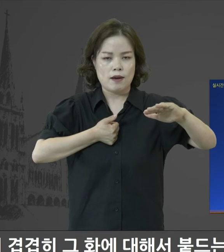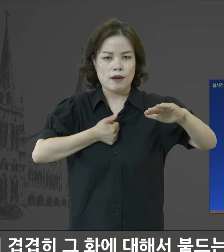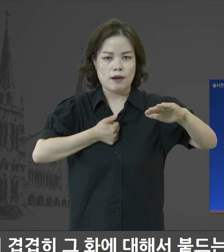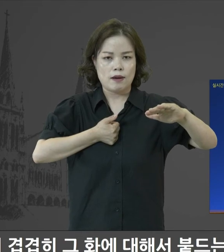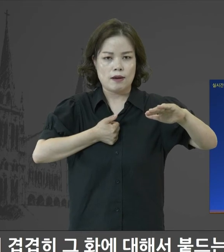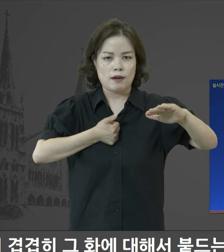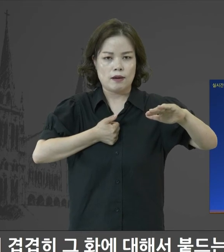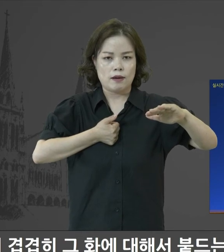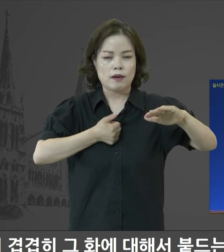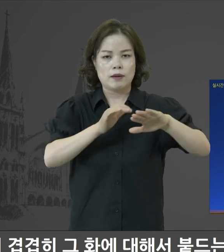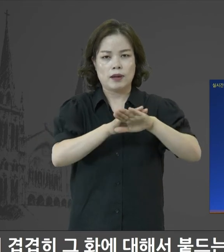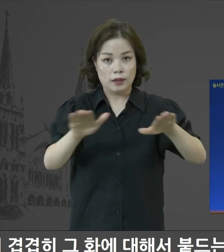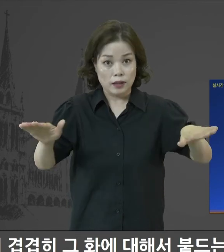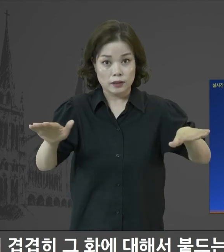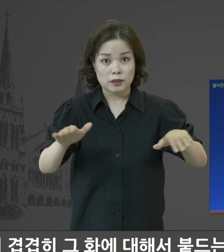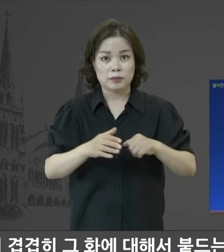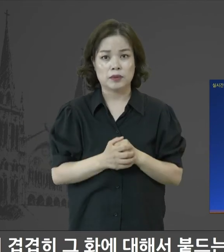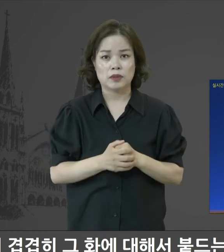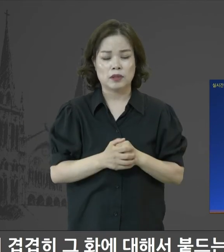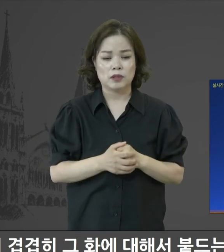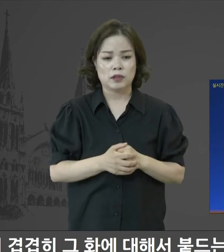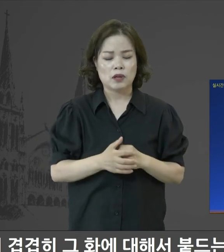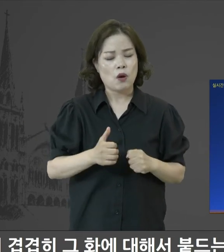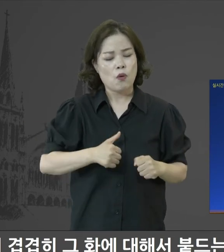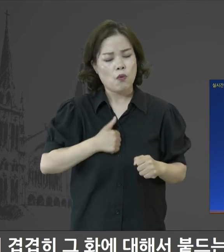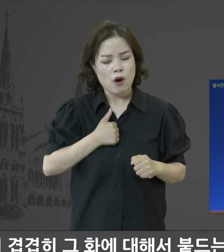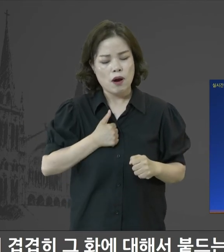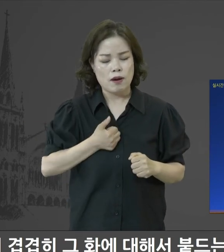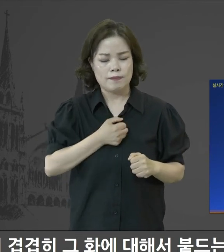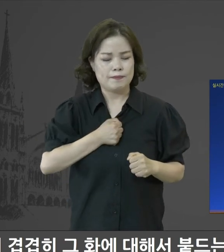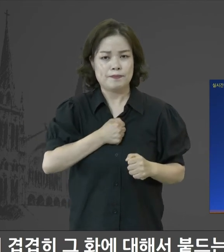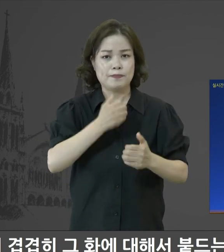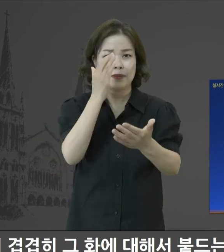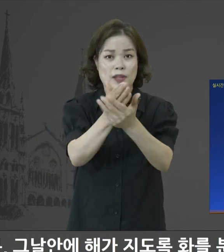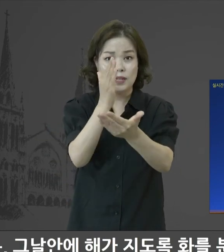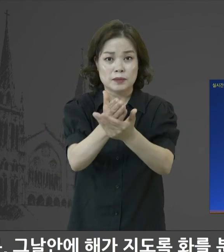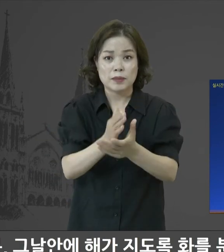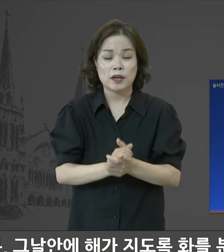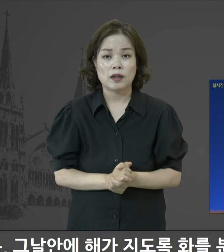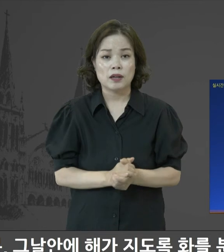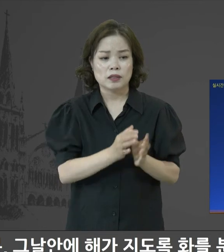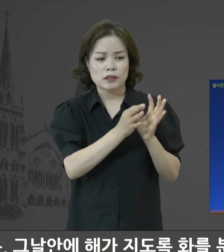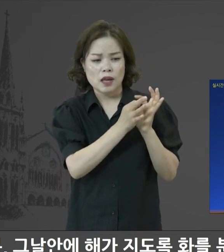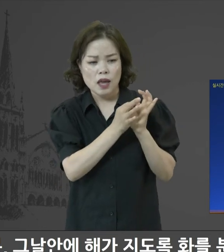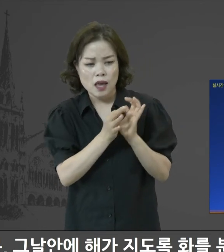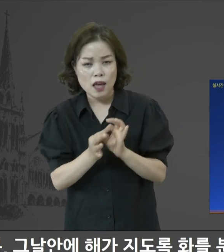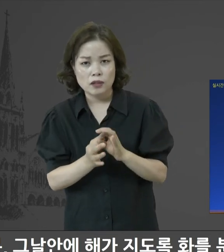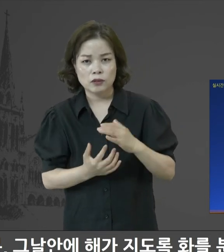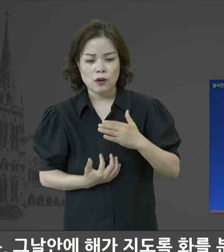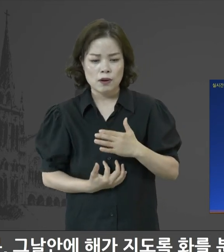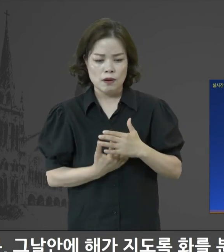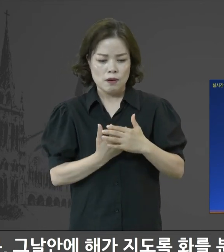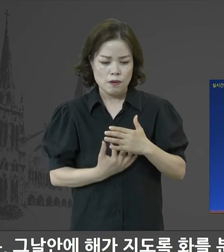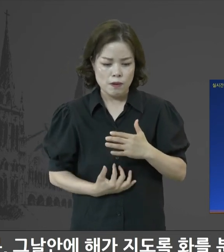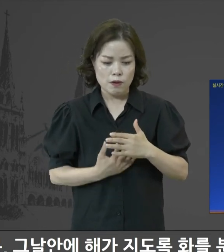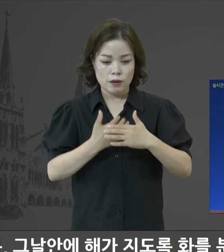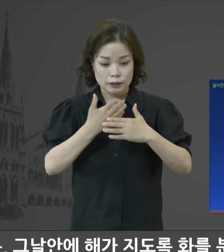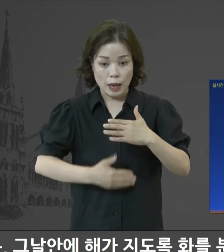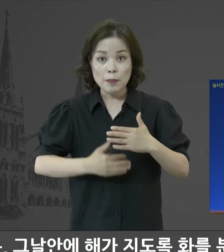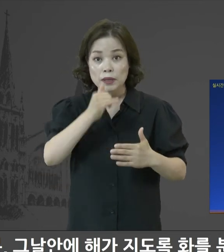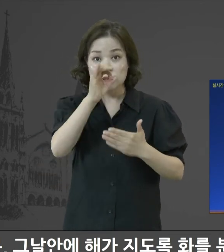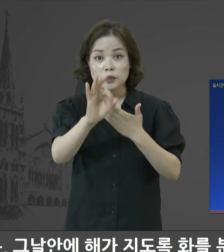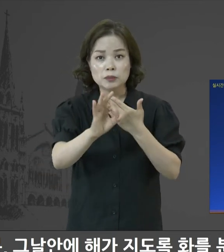분을 품지 말라고 했을 때, 그 분은 곱씹어내는 분입니다. 이것을 계속 둘 경우는 어떻게 되냐면,